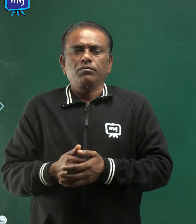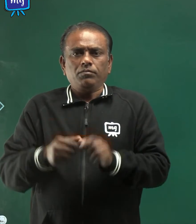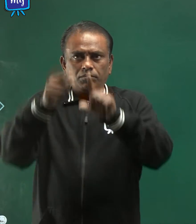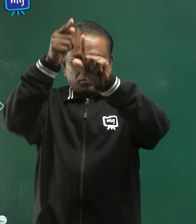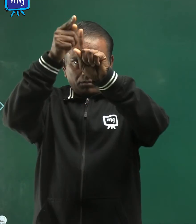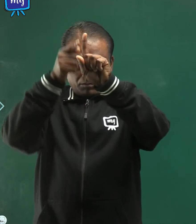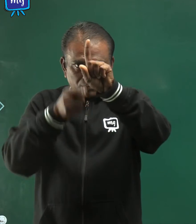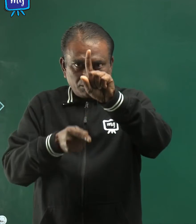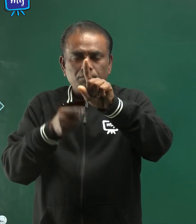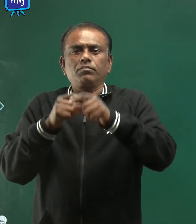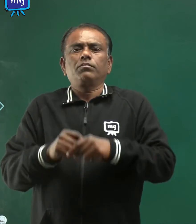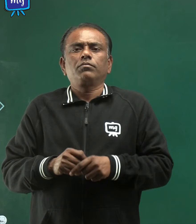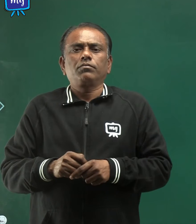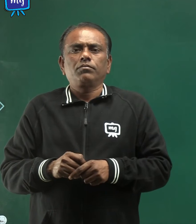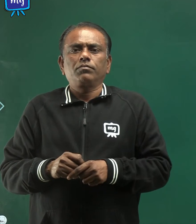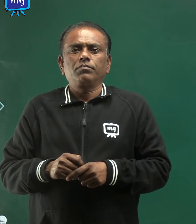खींचा।